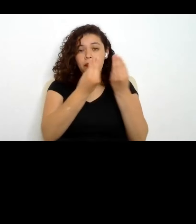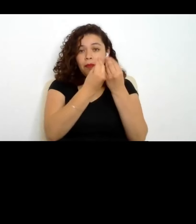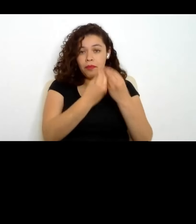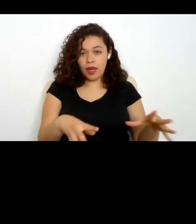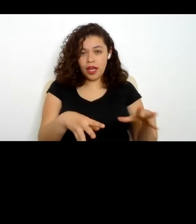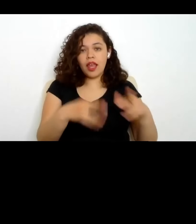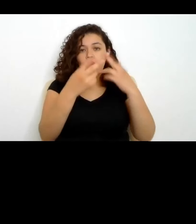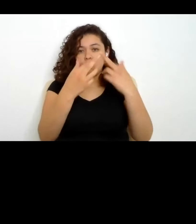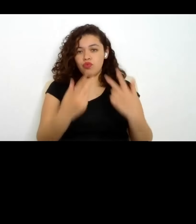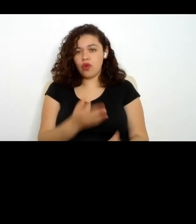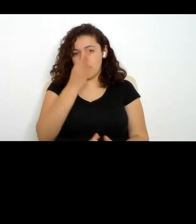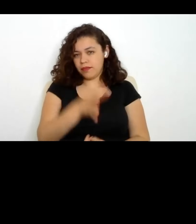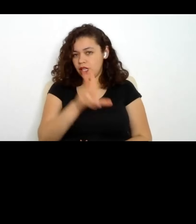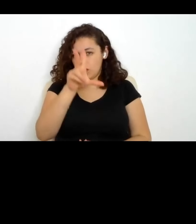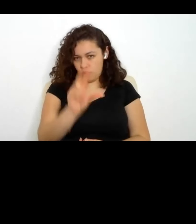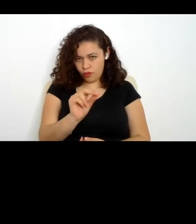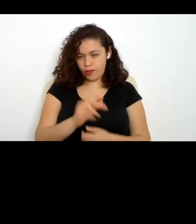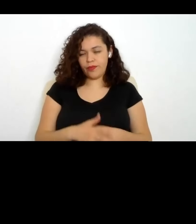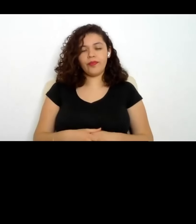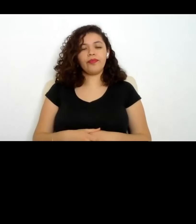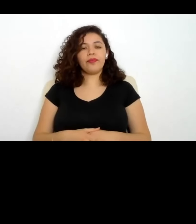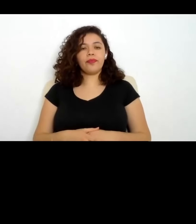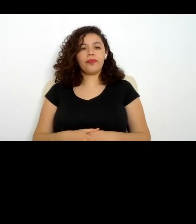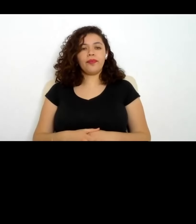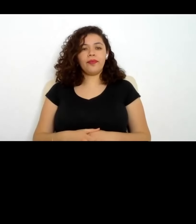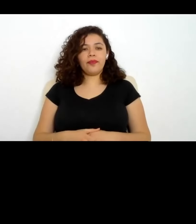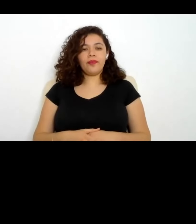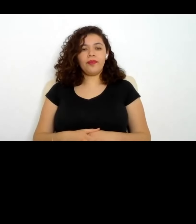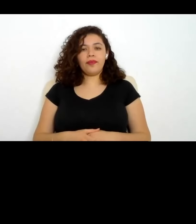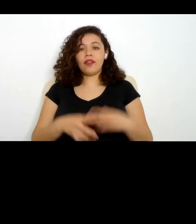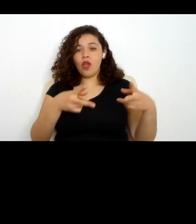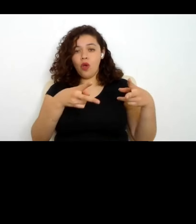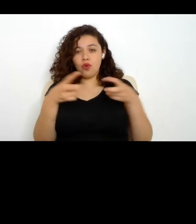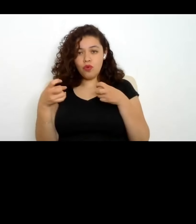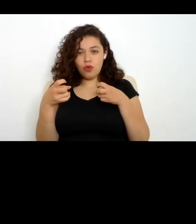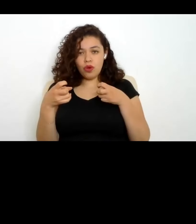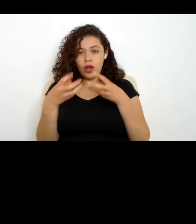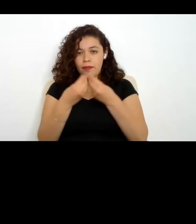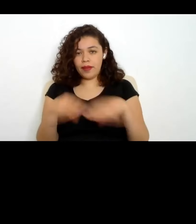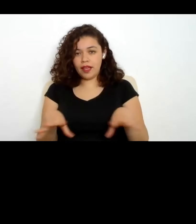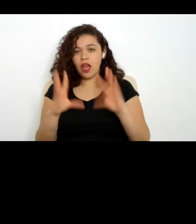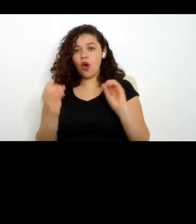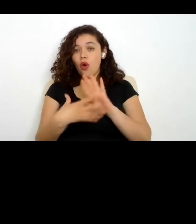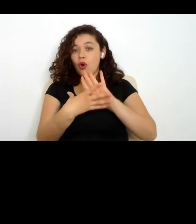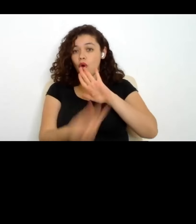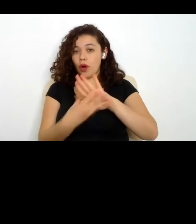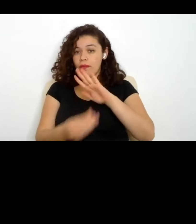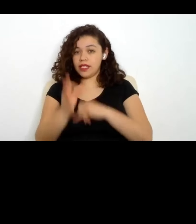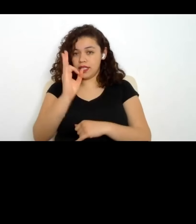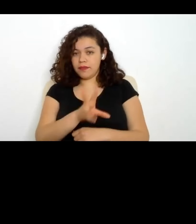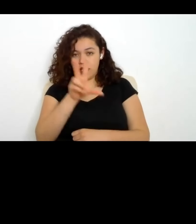no autorizada de los datos personales, el robo, extravío o copias no